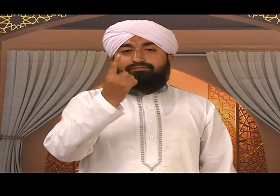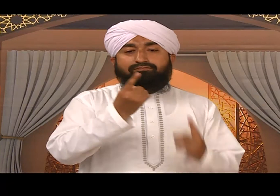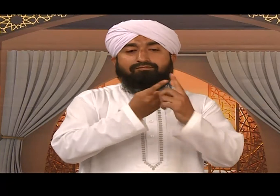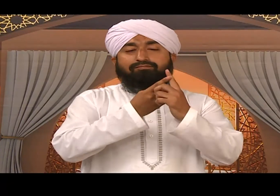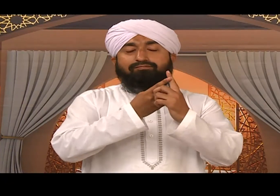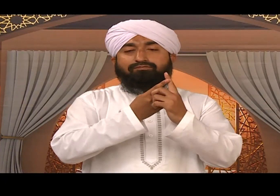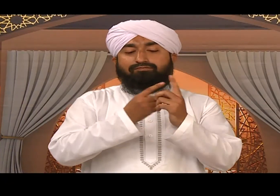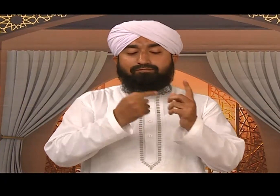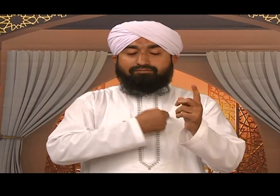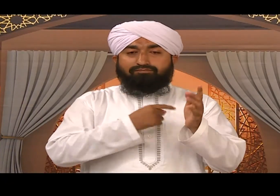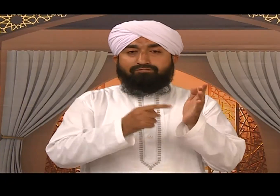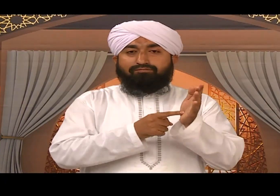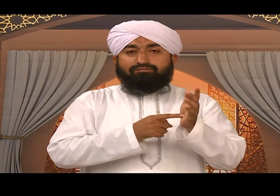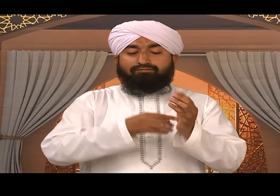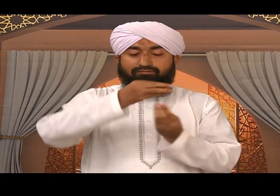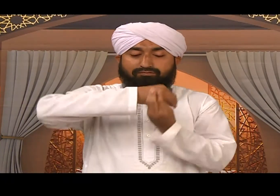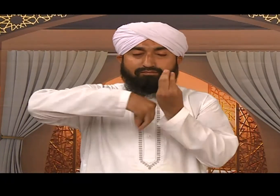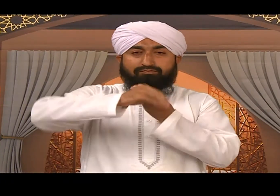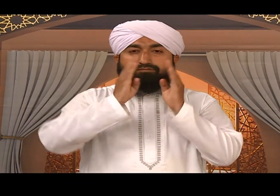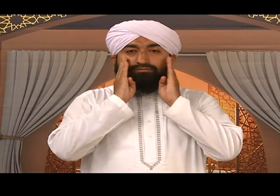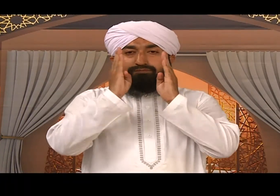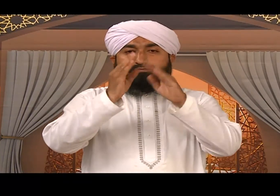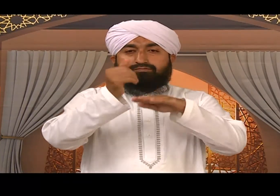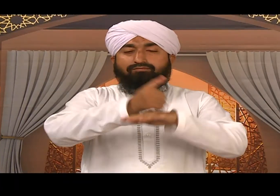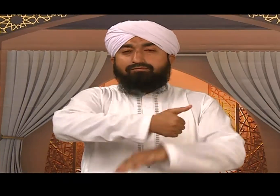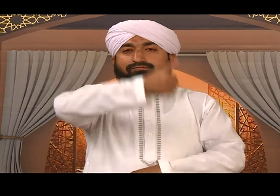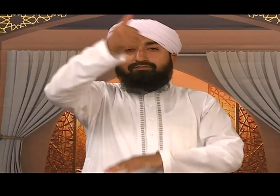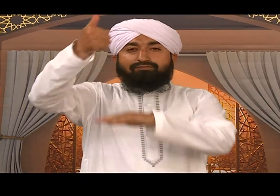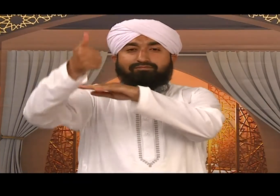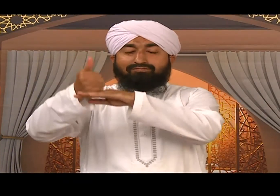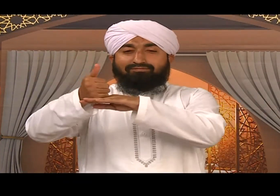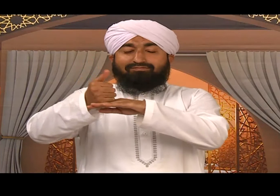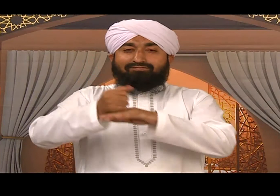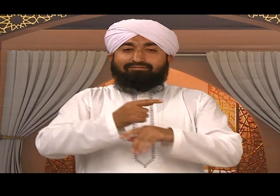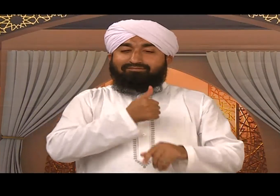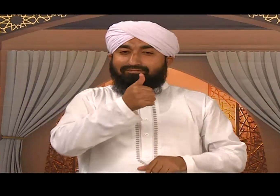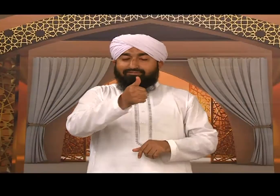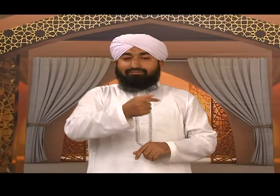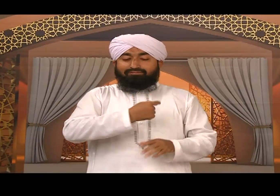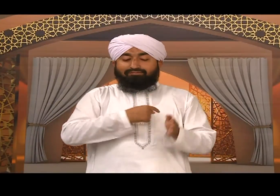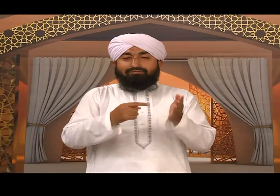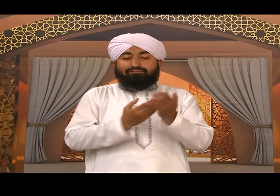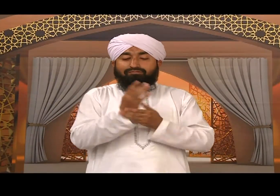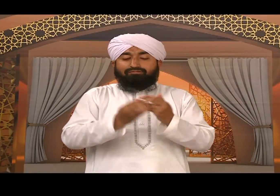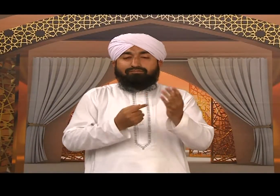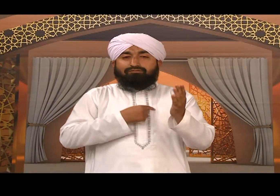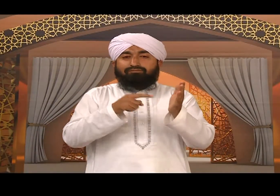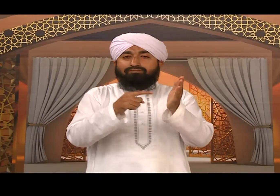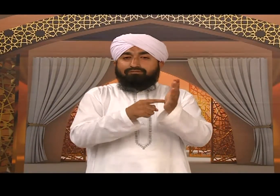1، نیت۔ کعبۃ اللہ شریف کی طرف منہ کر کے اونچی جگہ بیٹھنا مستحب ہے۔ وضو کے لیے نیت کرنا سنت ہے۔ نیت